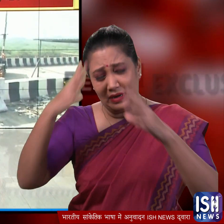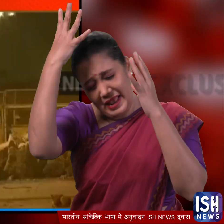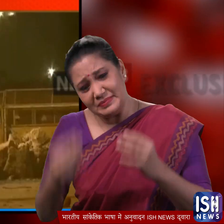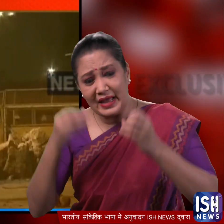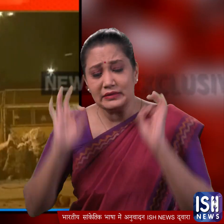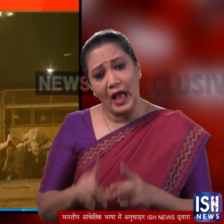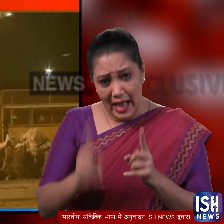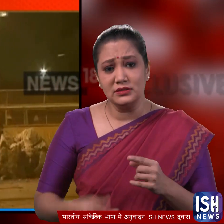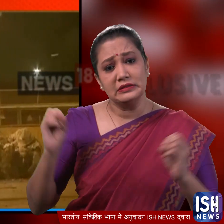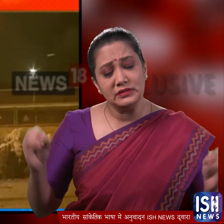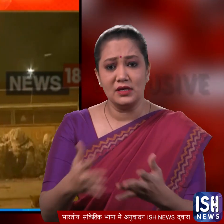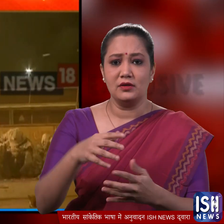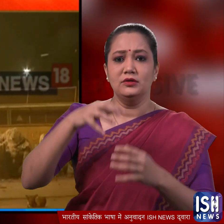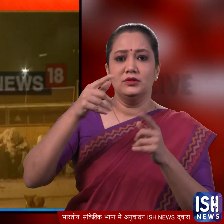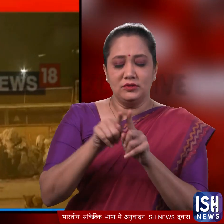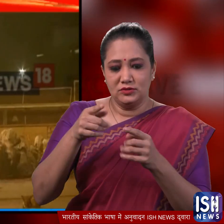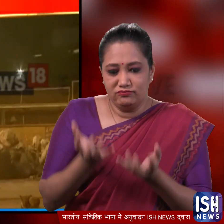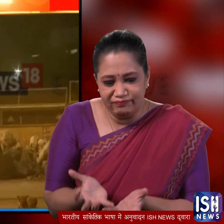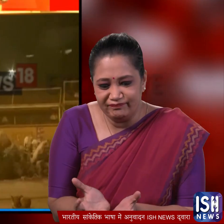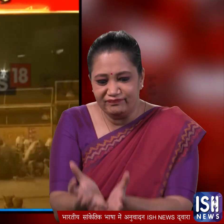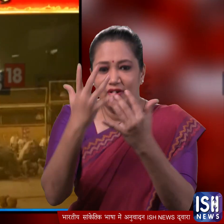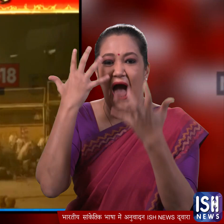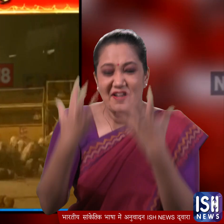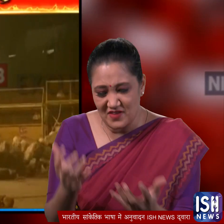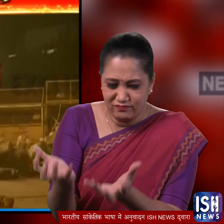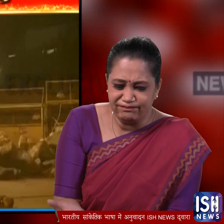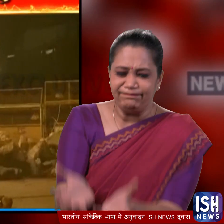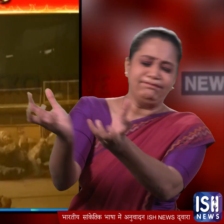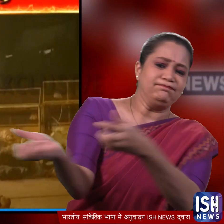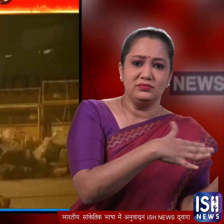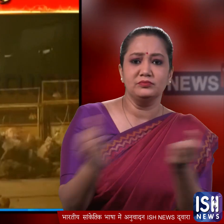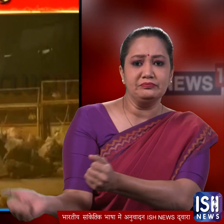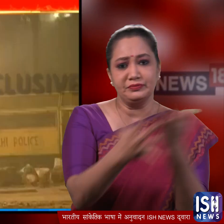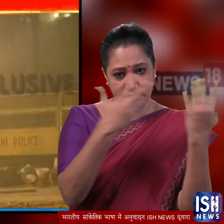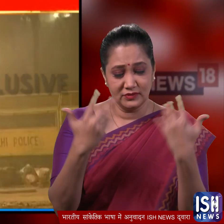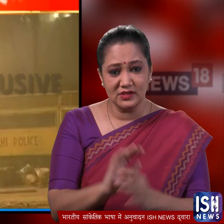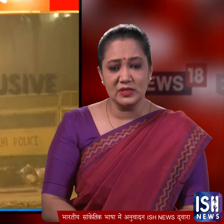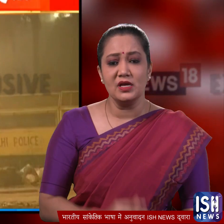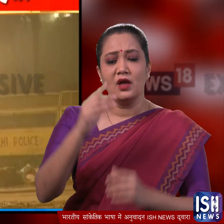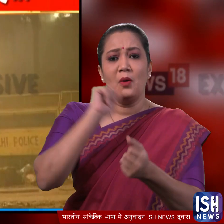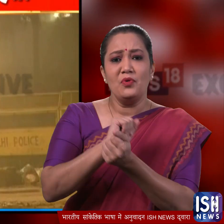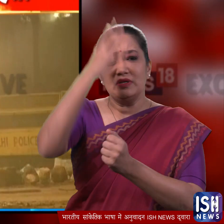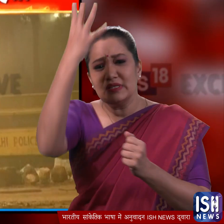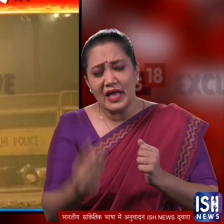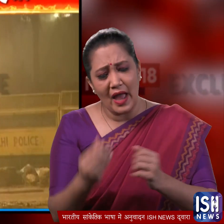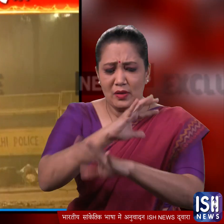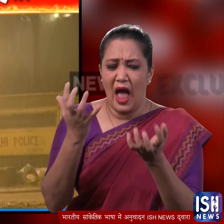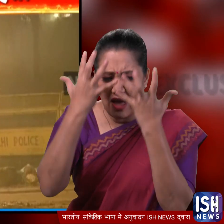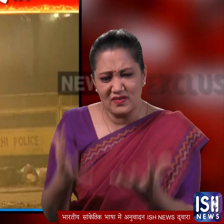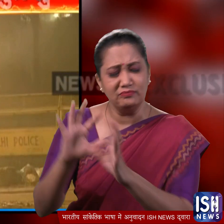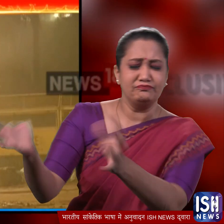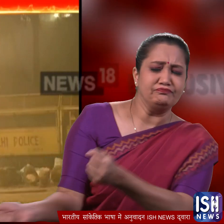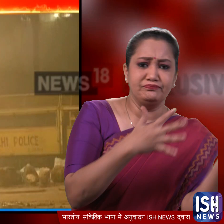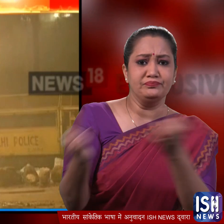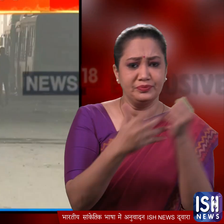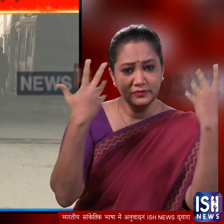गया और खुदाई करने वाली मशीन की मदद से सड़क पर रखे पत्थर हटाए जाने लगे। पुलिस ने रात में ही करीब करीब सारे पत्थर